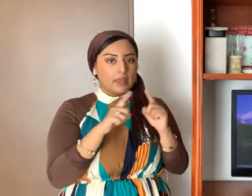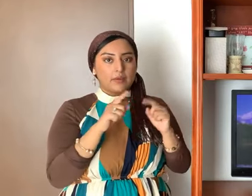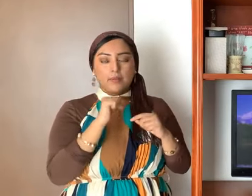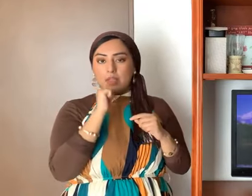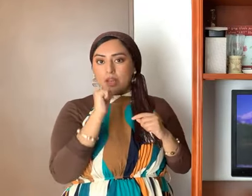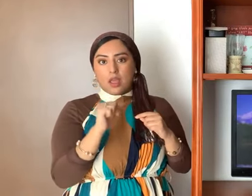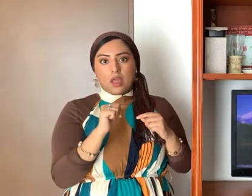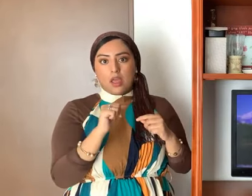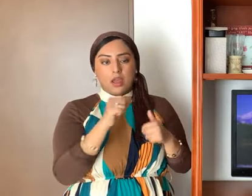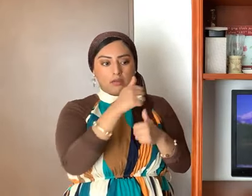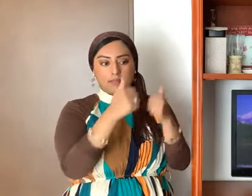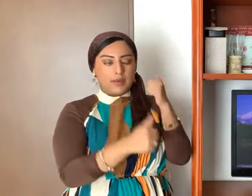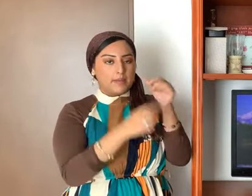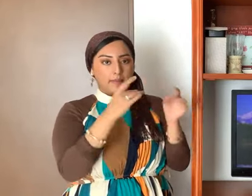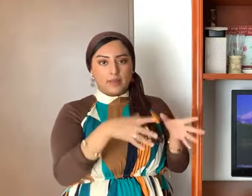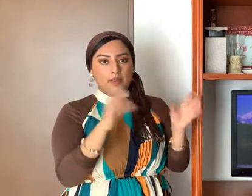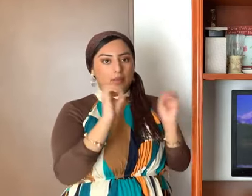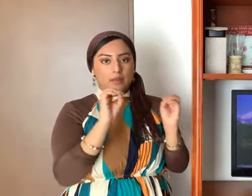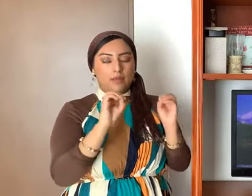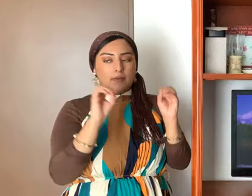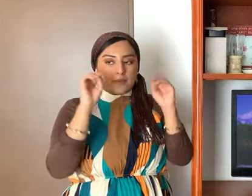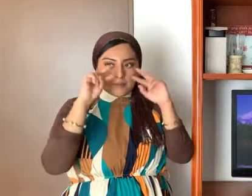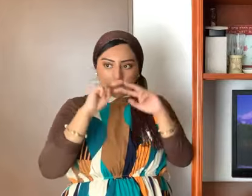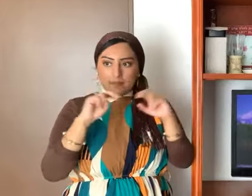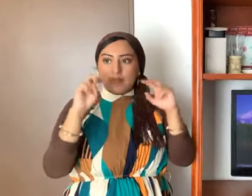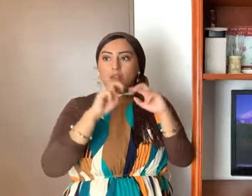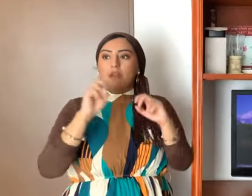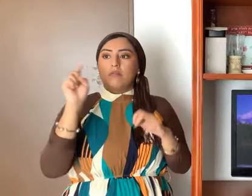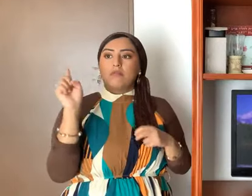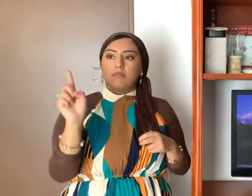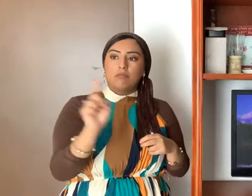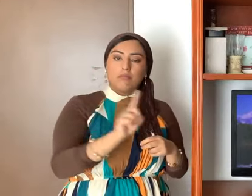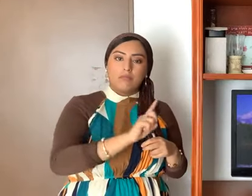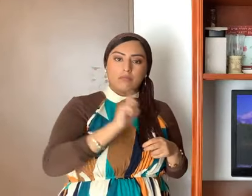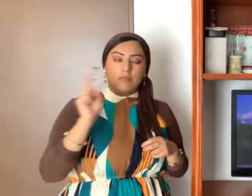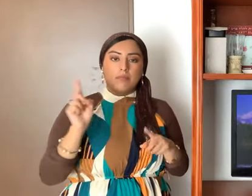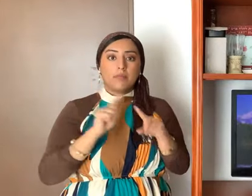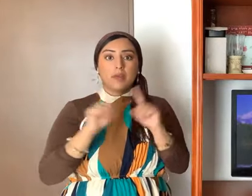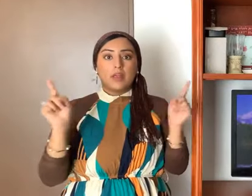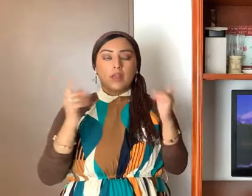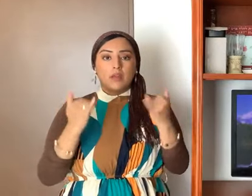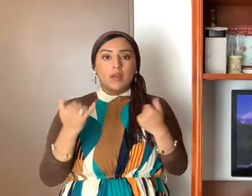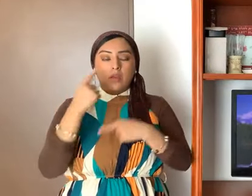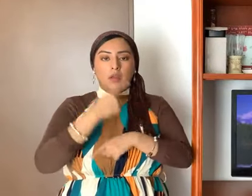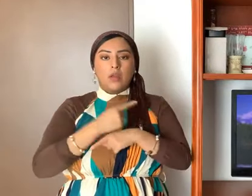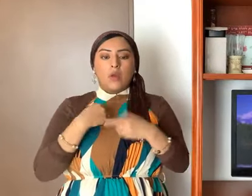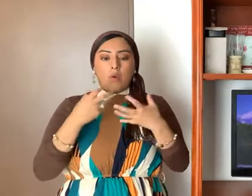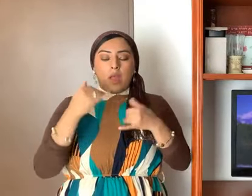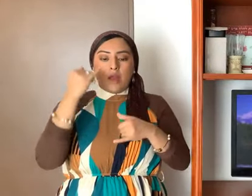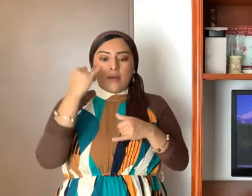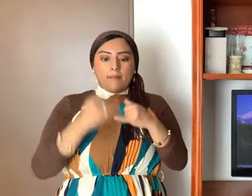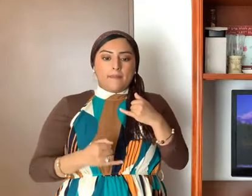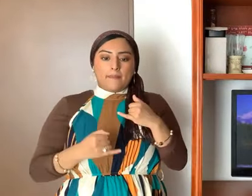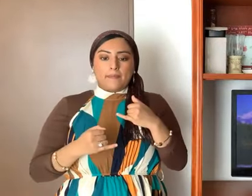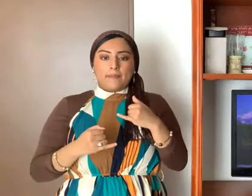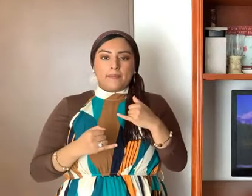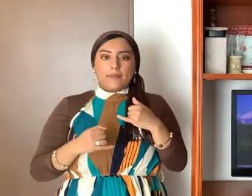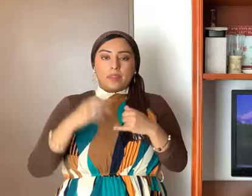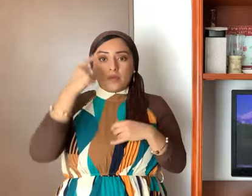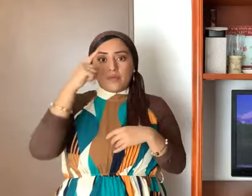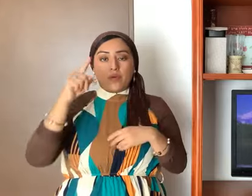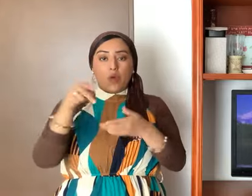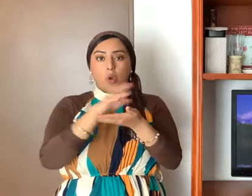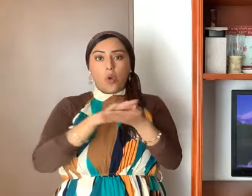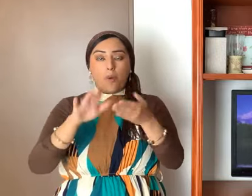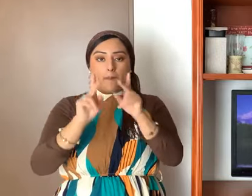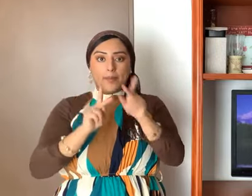no estuvo bajo maldición. Analicémonos cada uno, amados Sahim, pero hoy quiero cerrar con esto para los